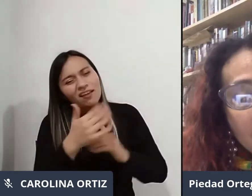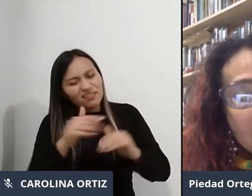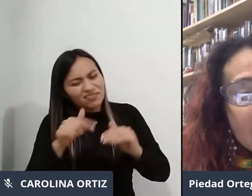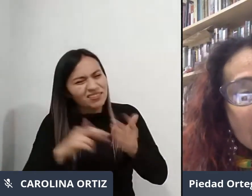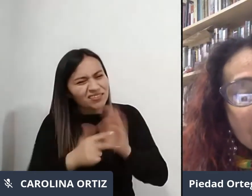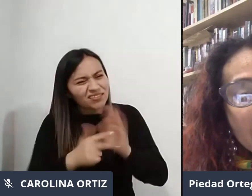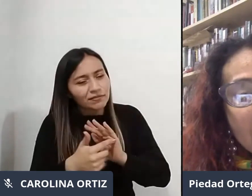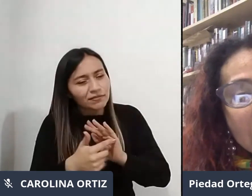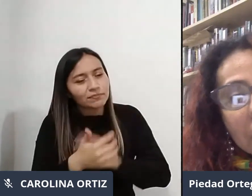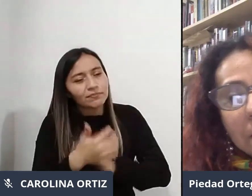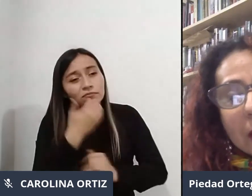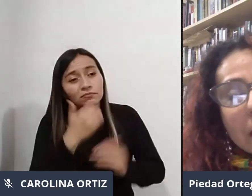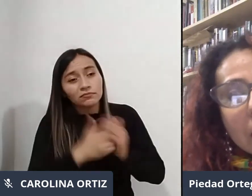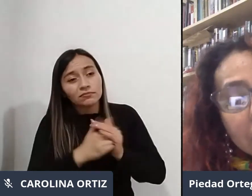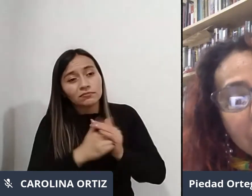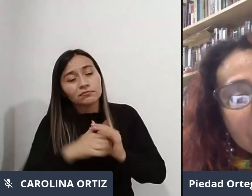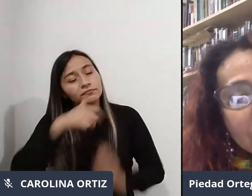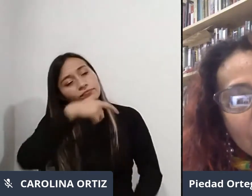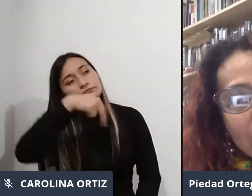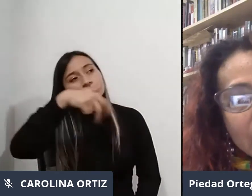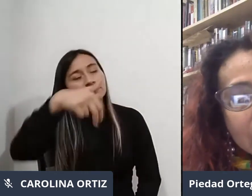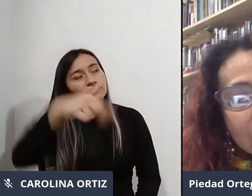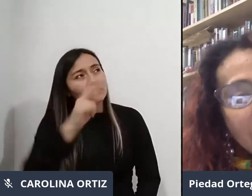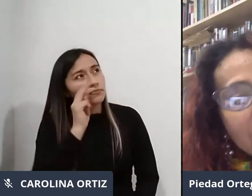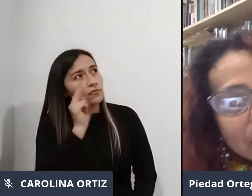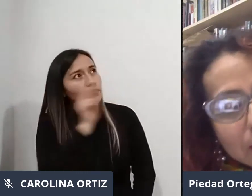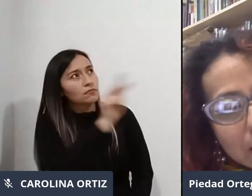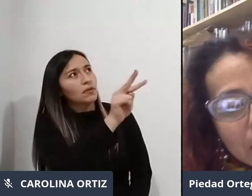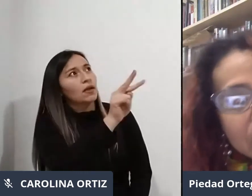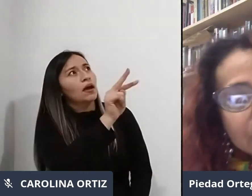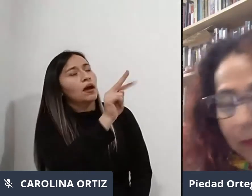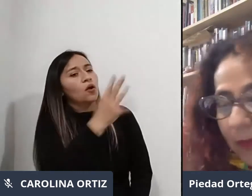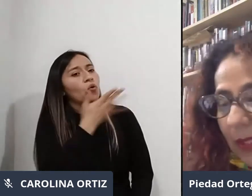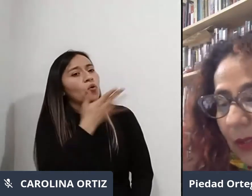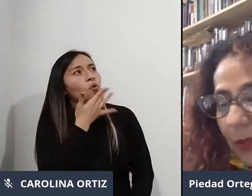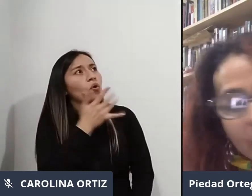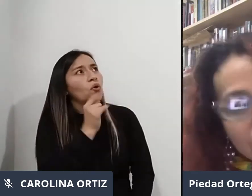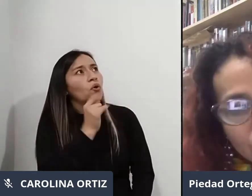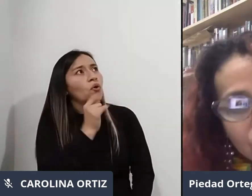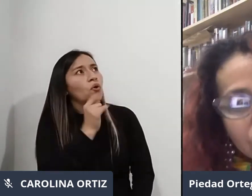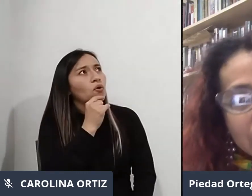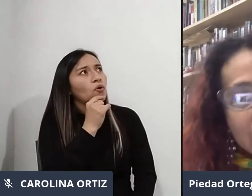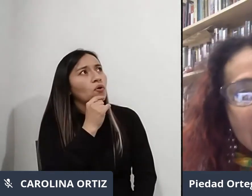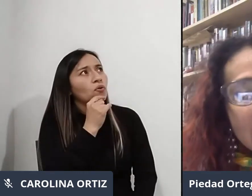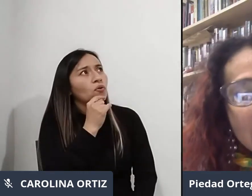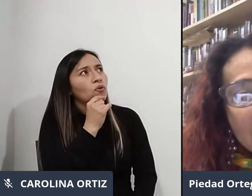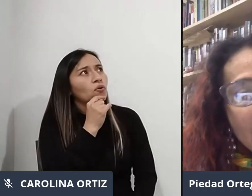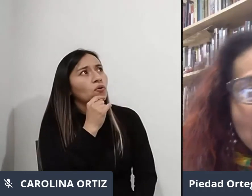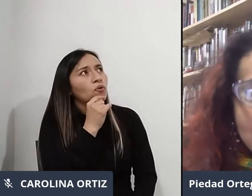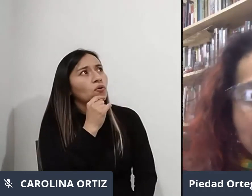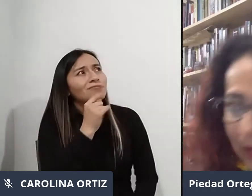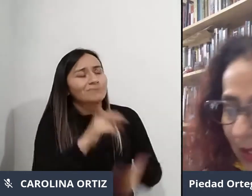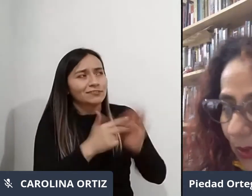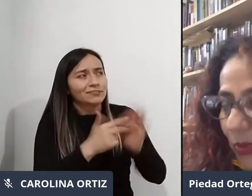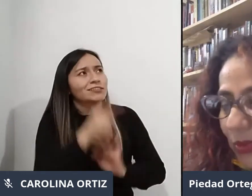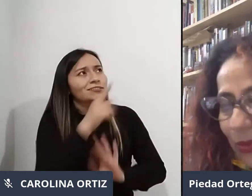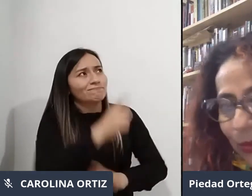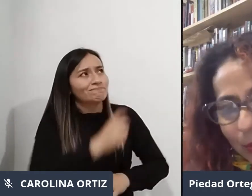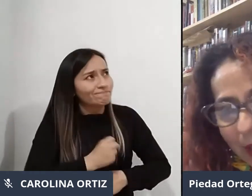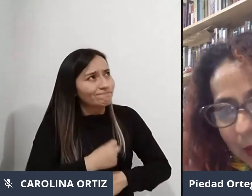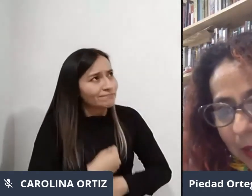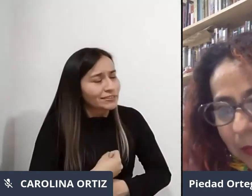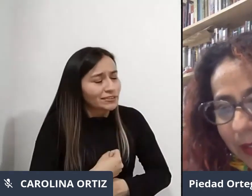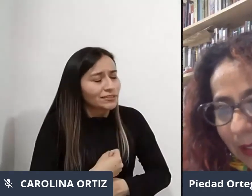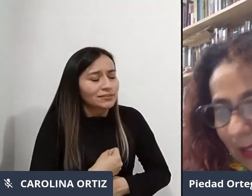de una puerta sepan que allí pueden tocar y pueden entregar un plato de comida, una libra de arroz,